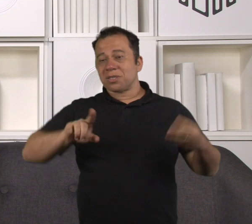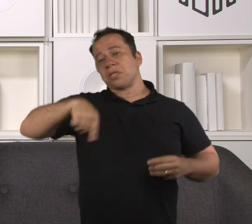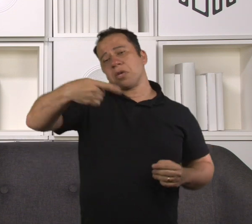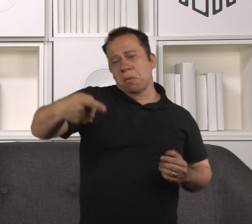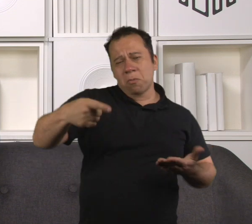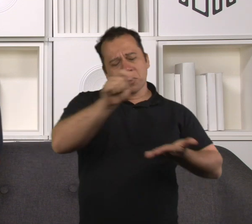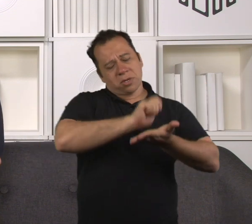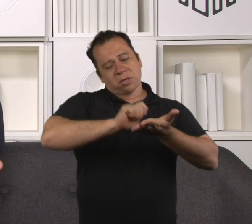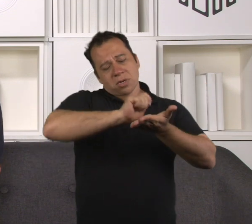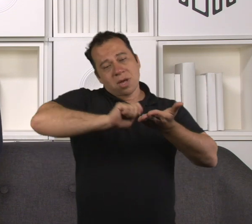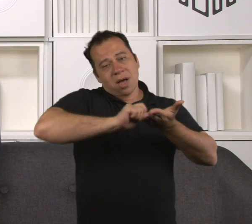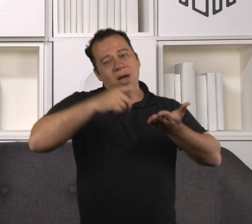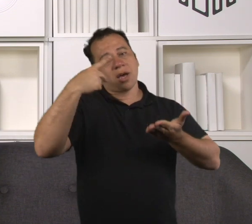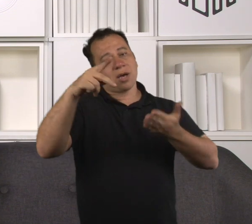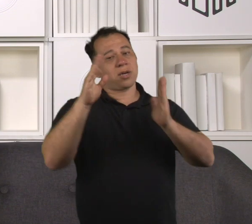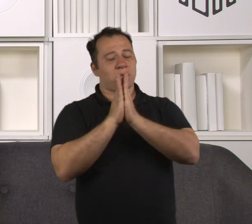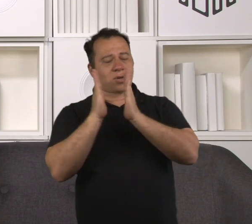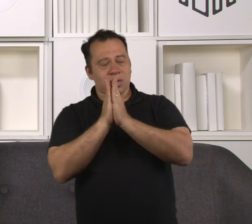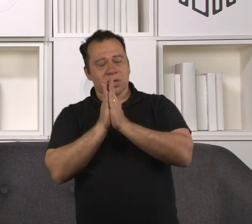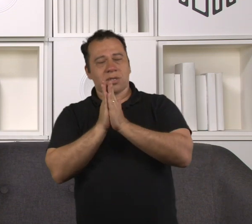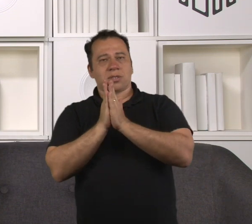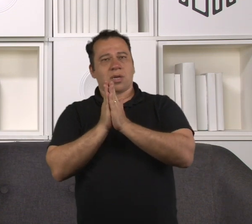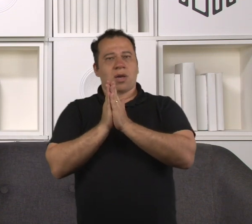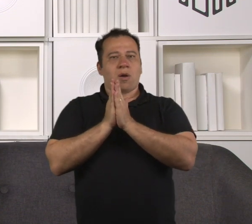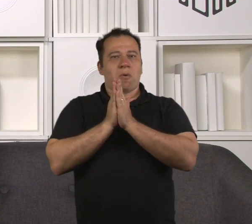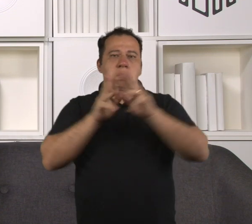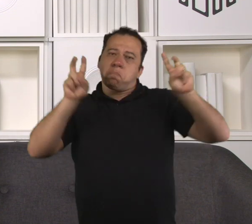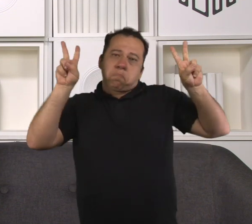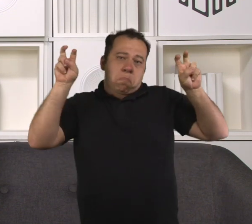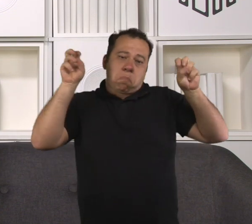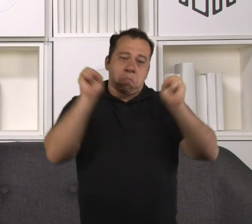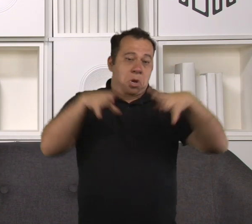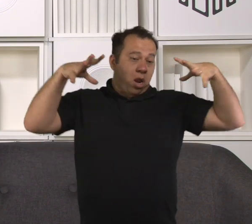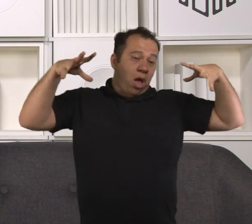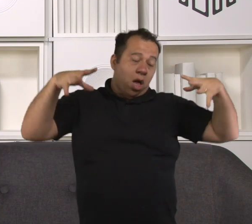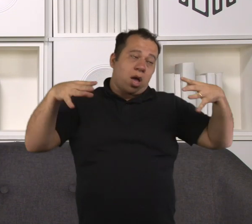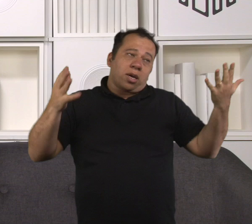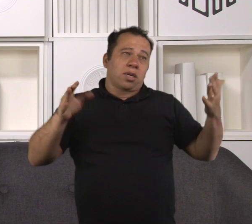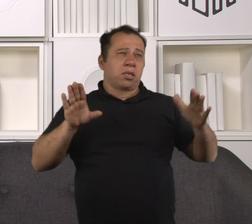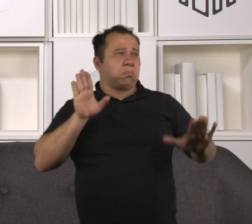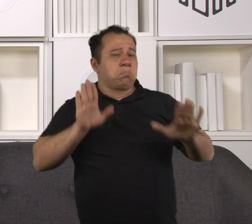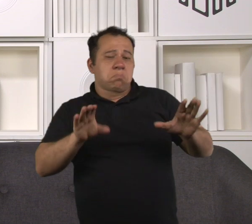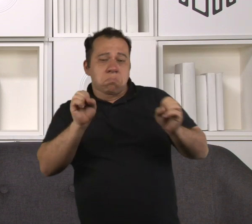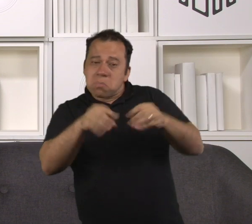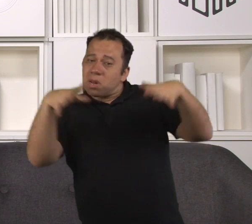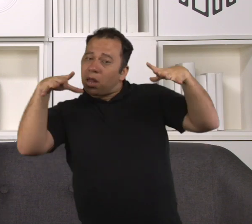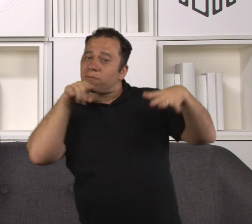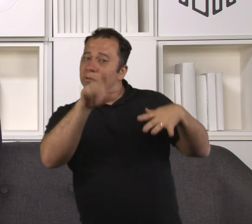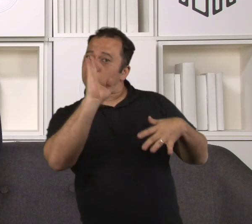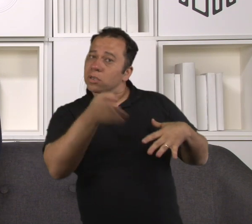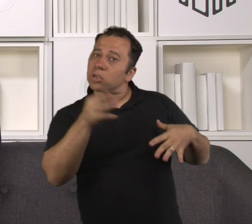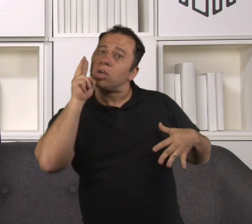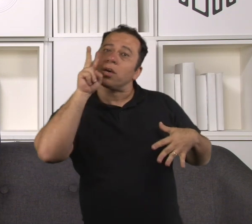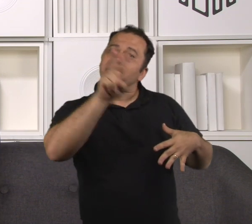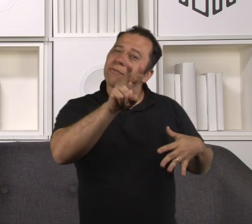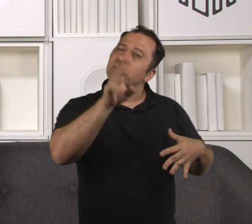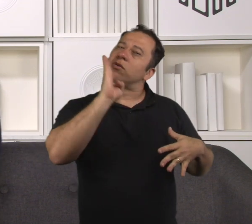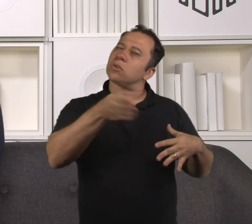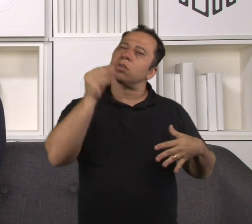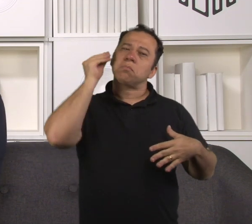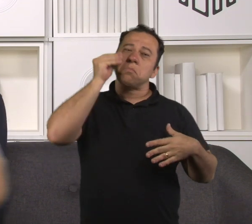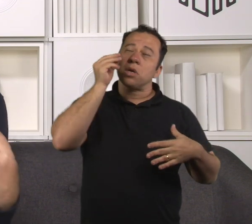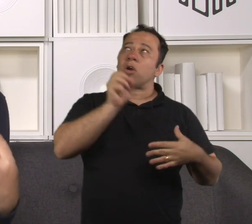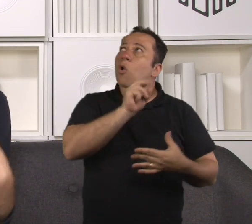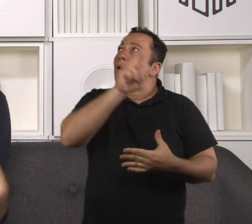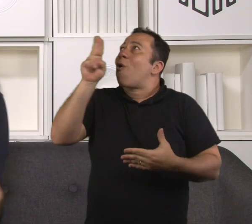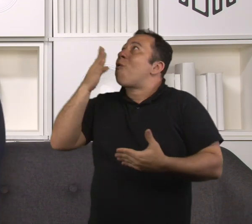Ou os milagres que você já viu, ou o milagre que você espera acontecer, ou o milagre que você esperou